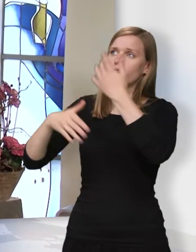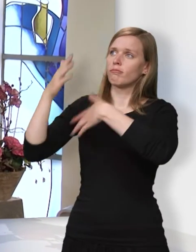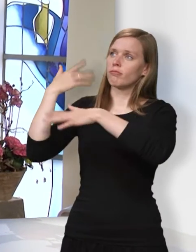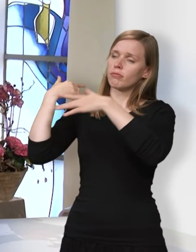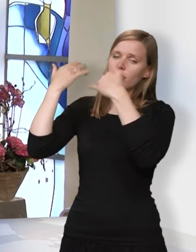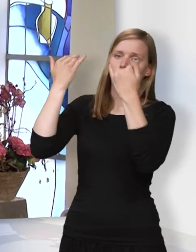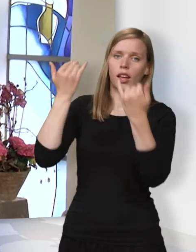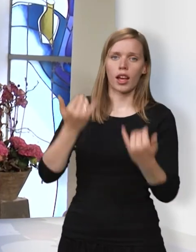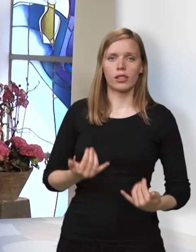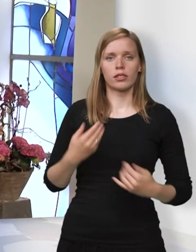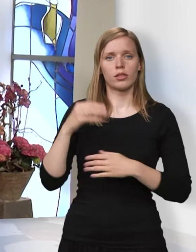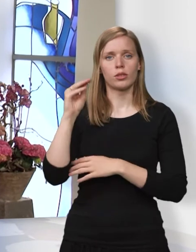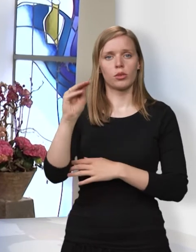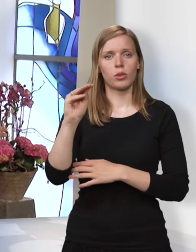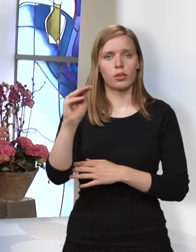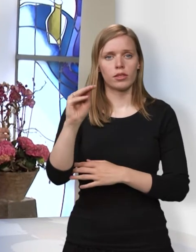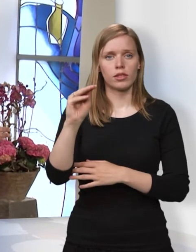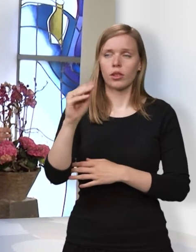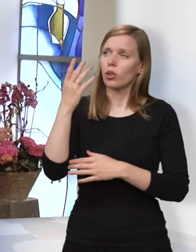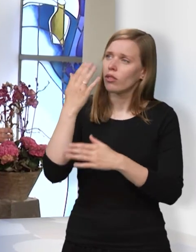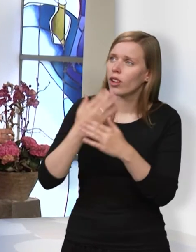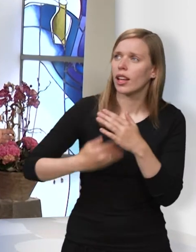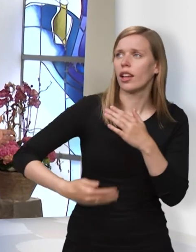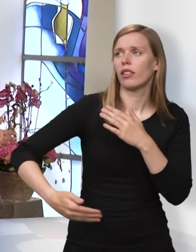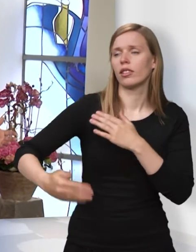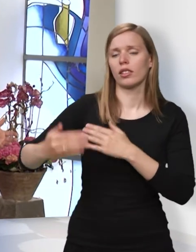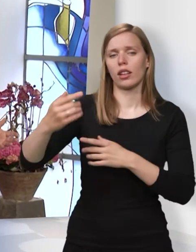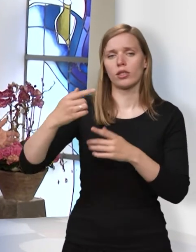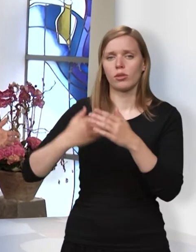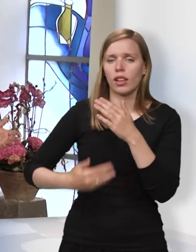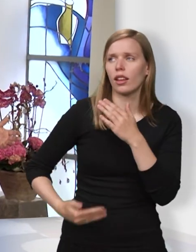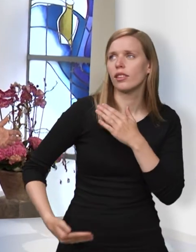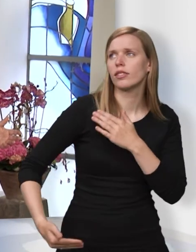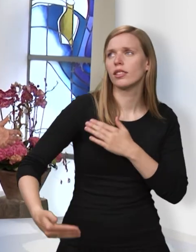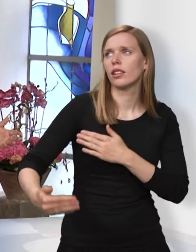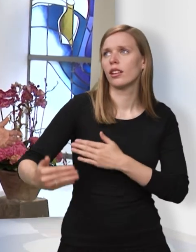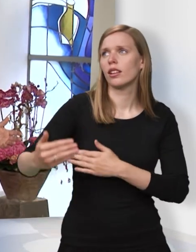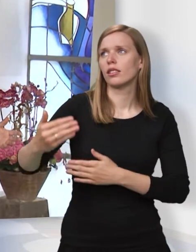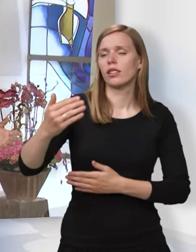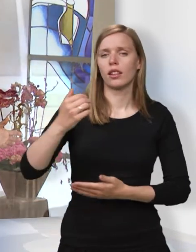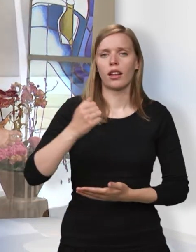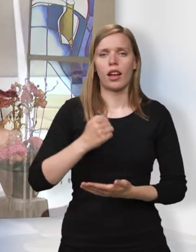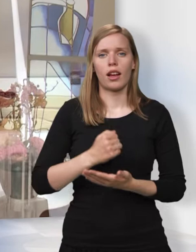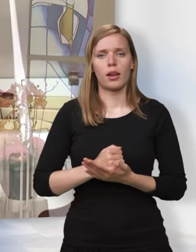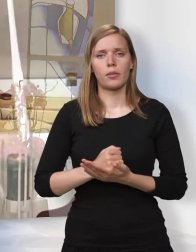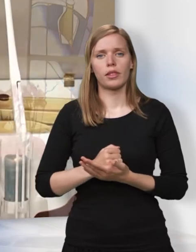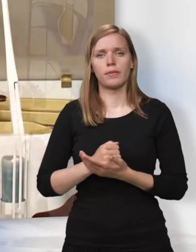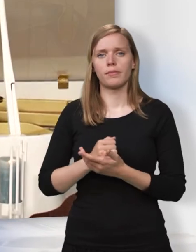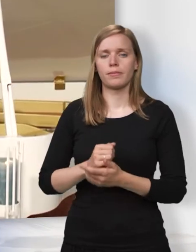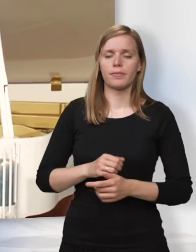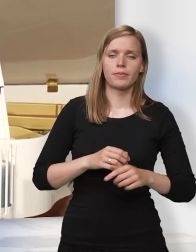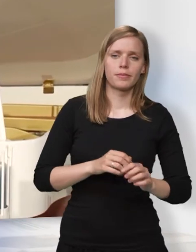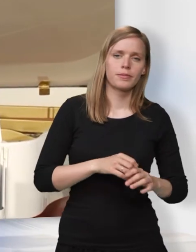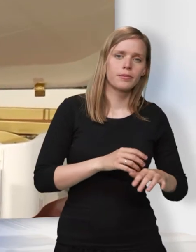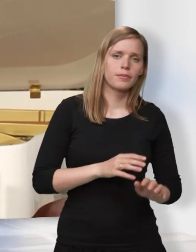und alle Zeit und von Ewigkeit zu Ewigkeit. Amen.